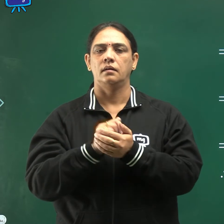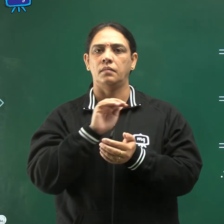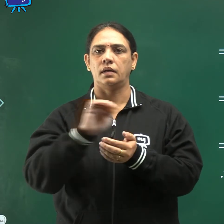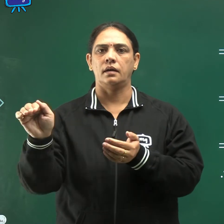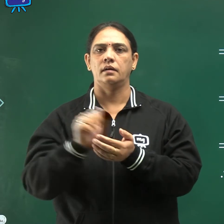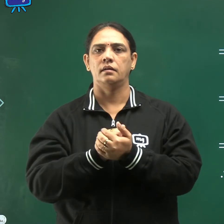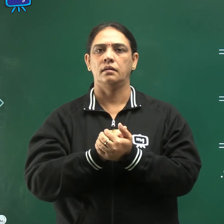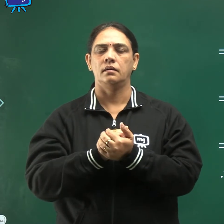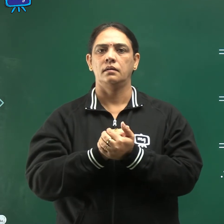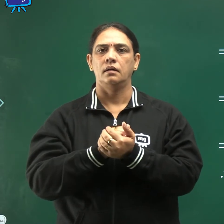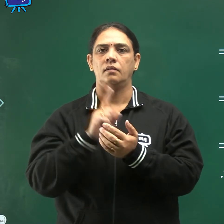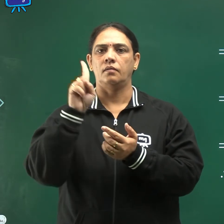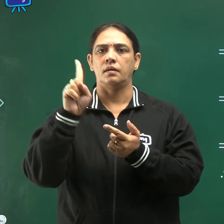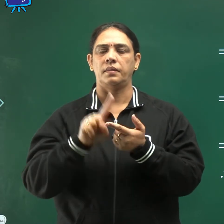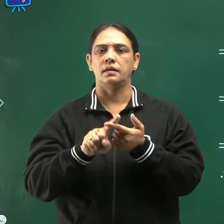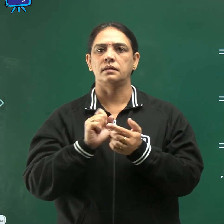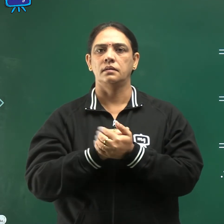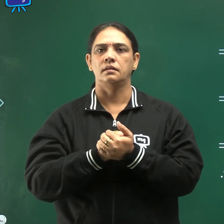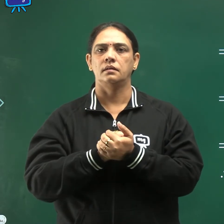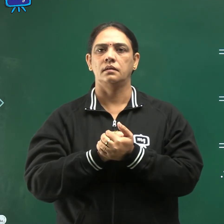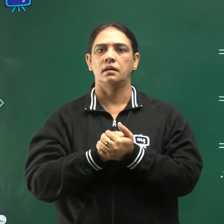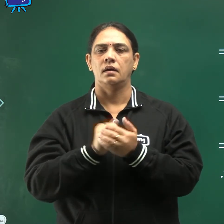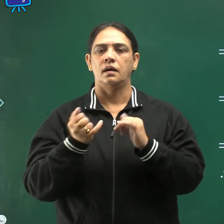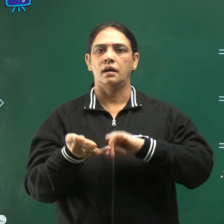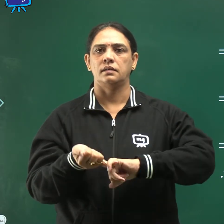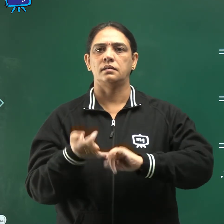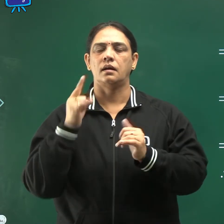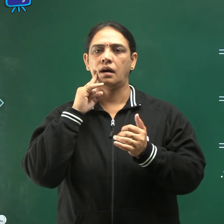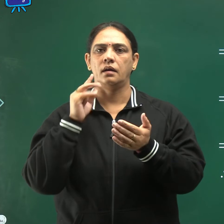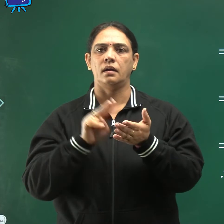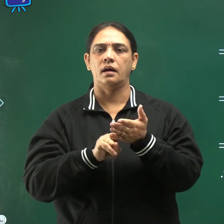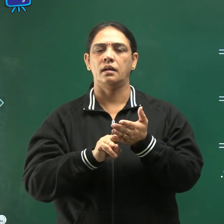बटे 1 प्लस साइन थीटा